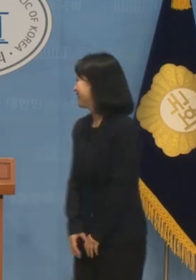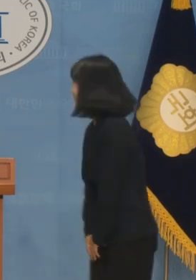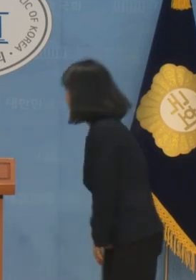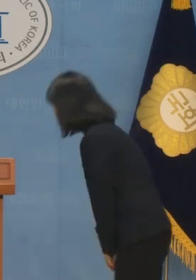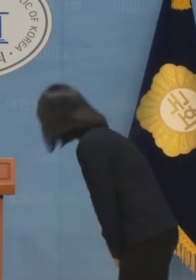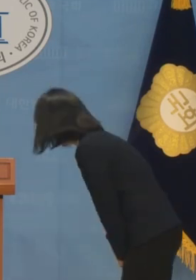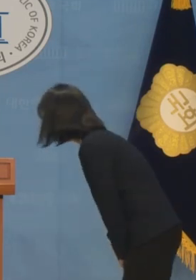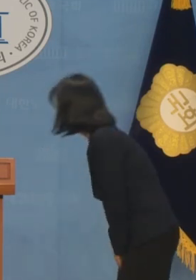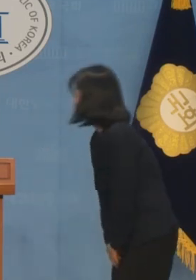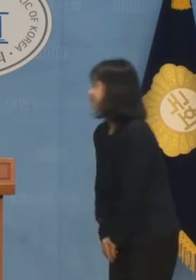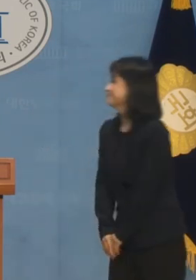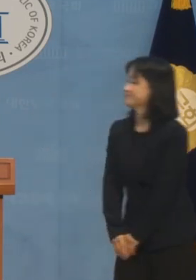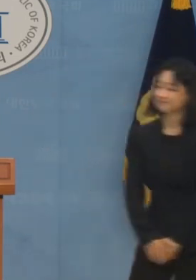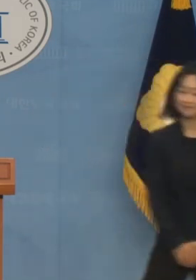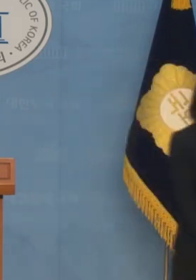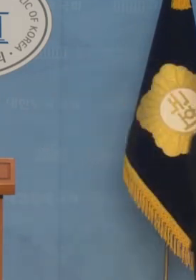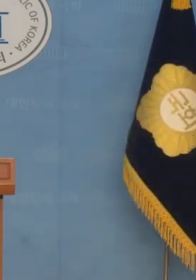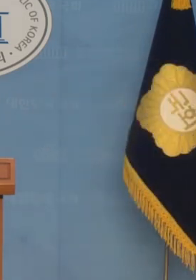이상했습니다.